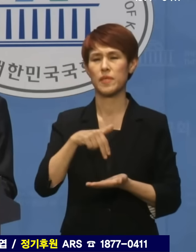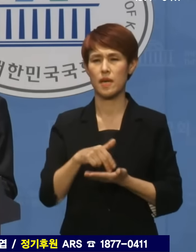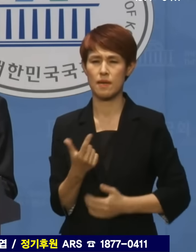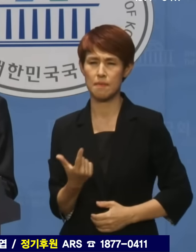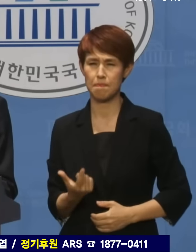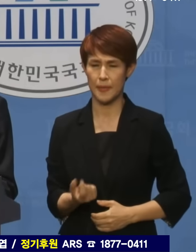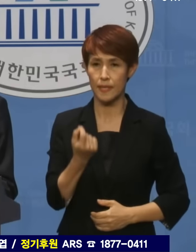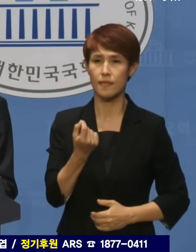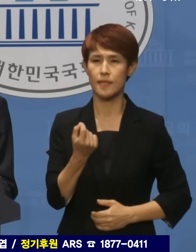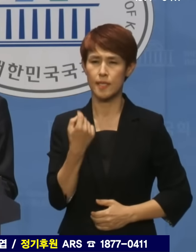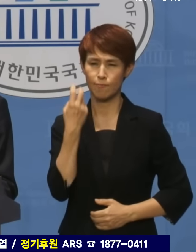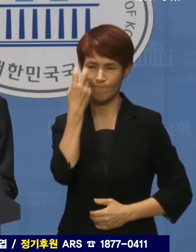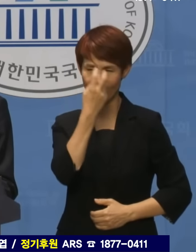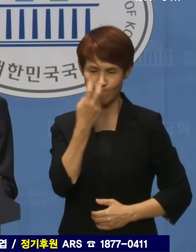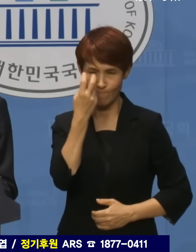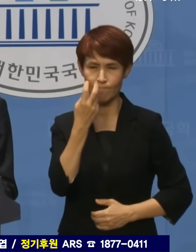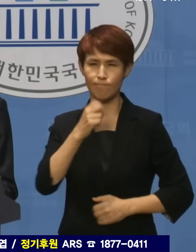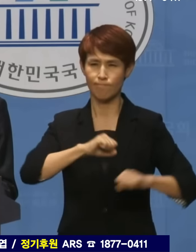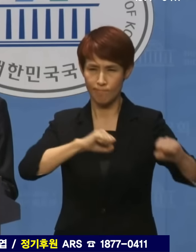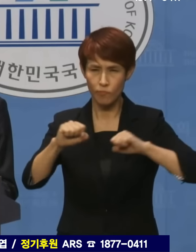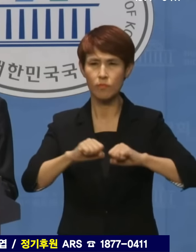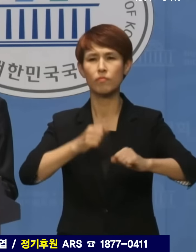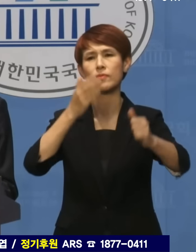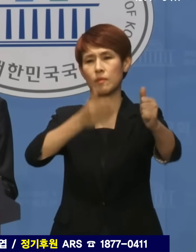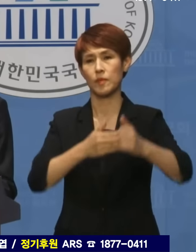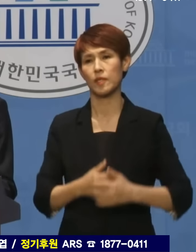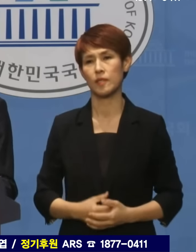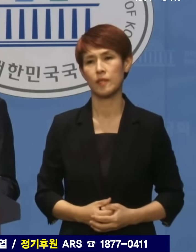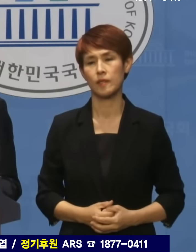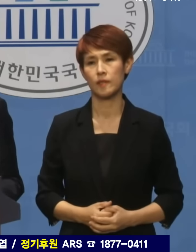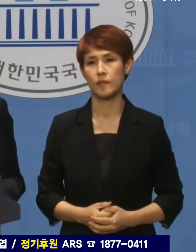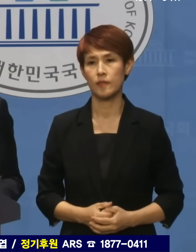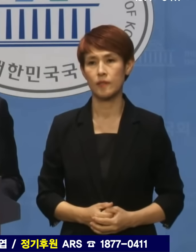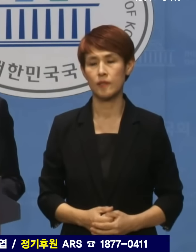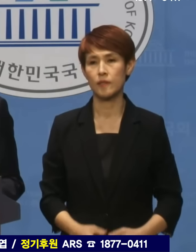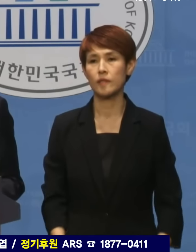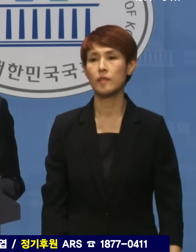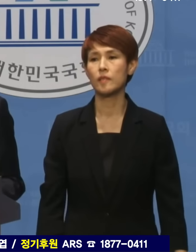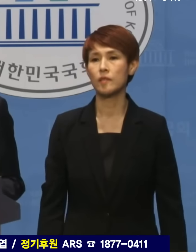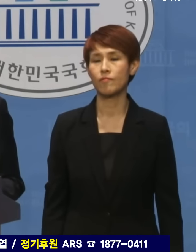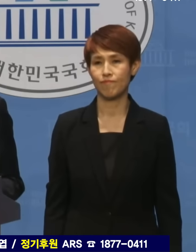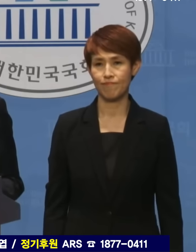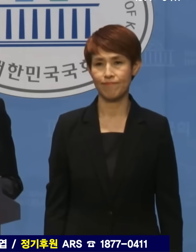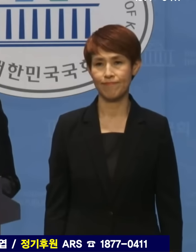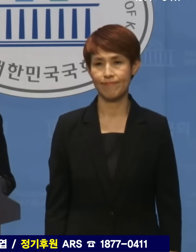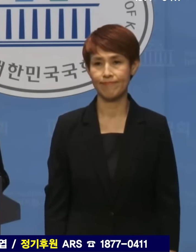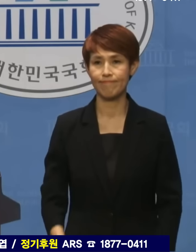신속하고 면밀한 대응을 보여 주시기 바랍니다